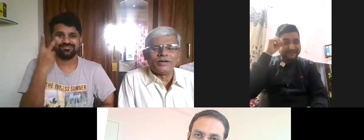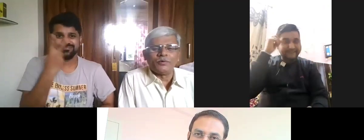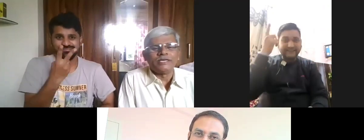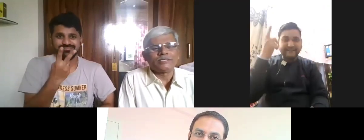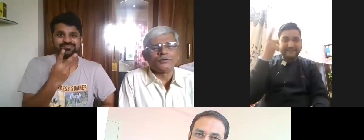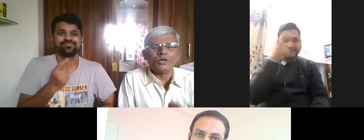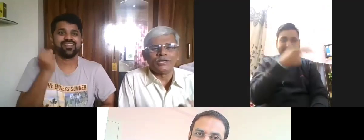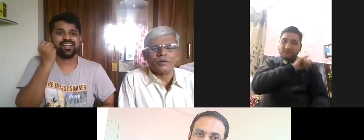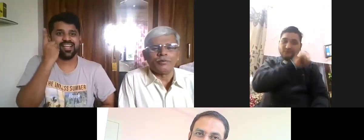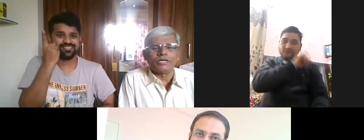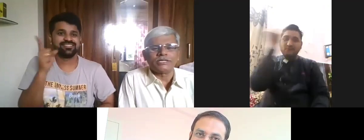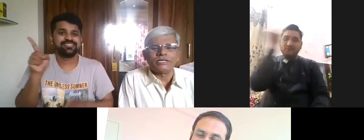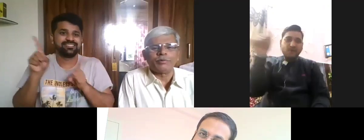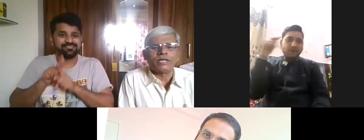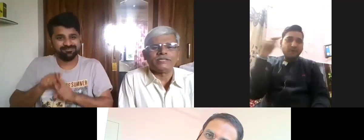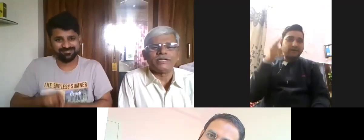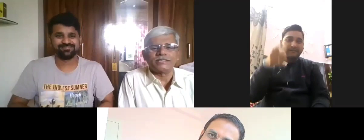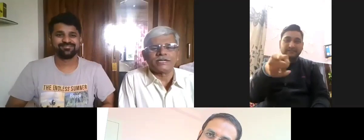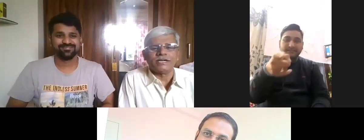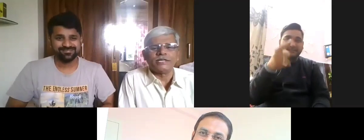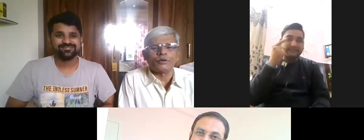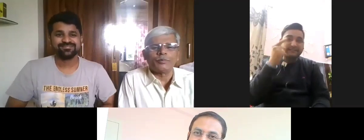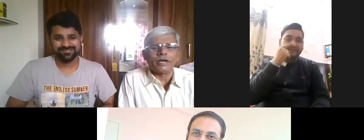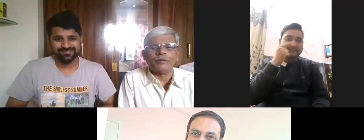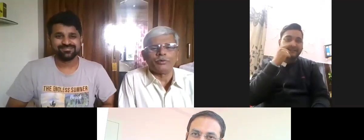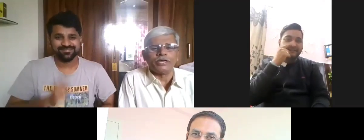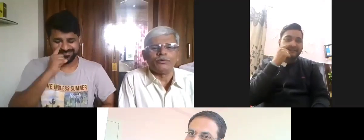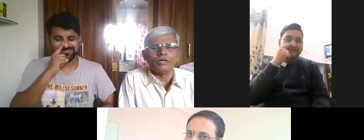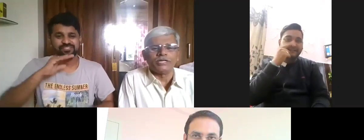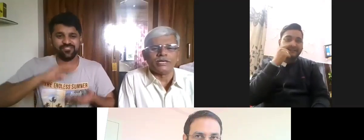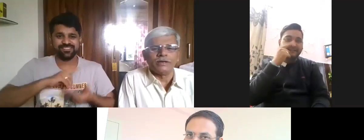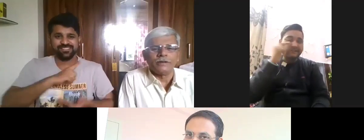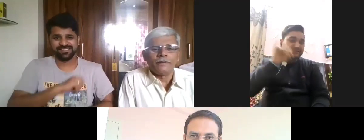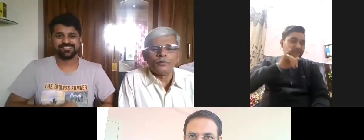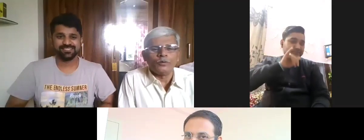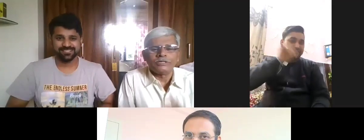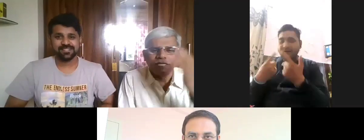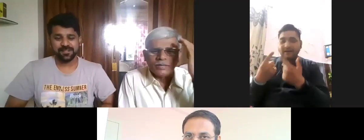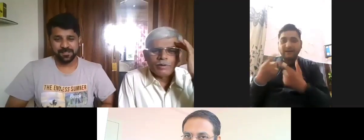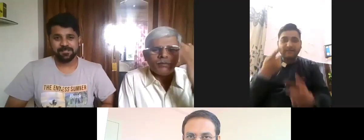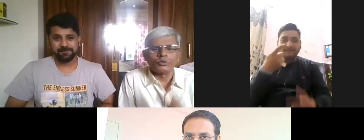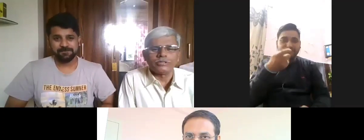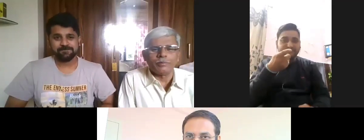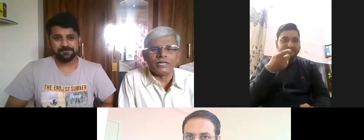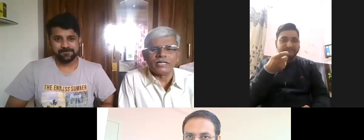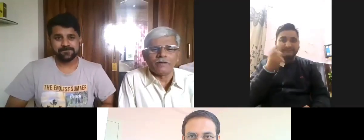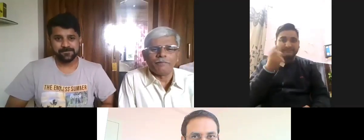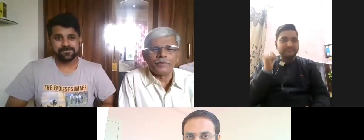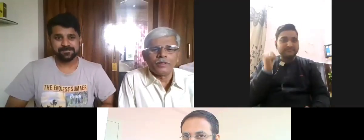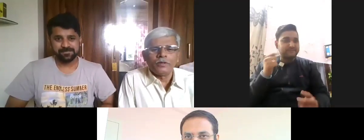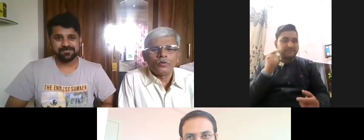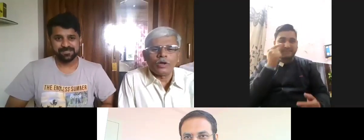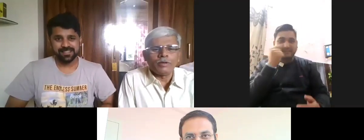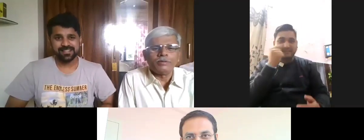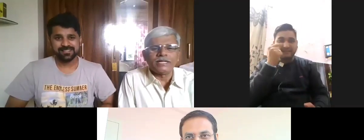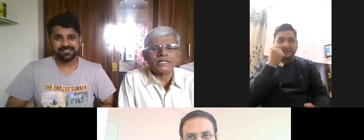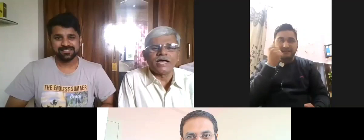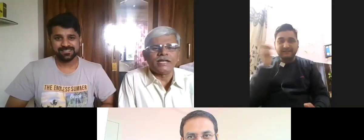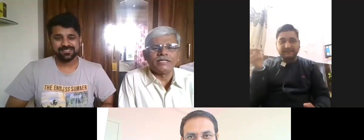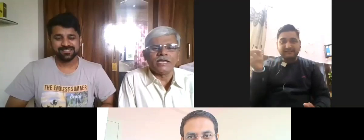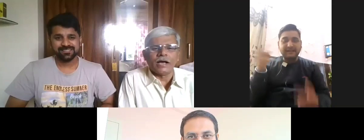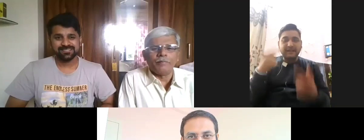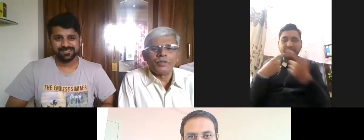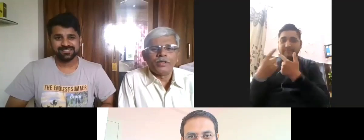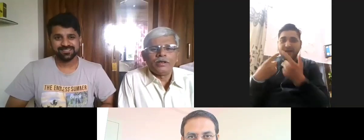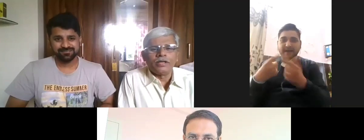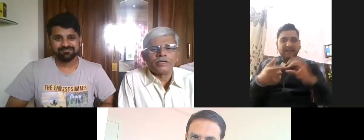और वही से उन्होंने कम्युनिकेशन के पिताजी इंटरेस्टेड नहीं थे क्योंकि पढ़ाई पूरी नहीं हुई थी, उन्होंने शादी के बारे में सोचा भी नहीं था, तो हमने भी ज्यादा ध्यान